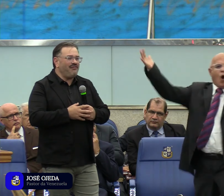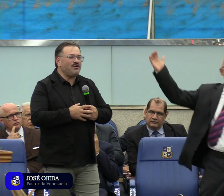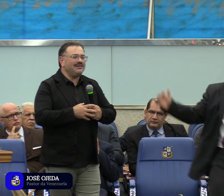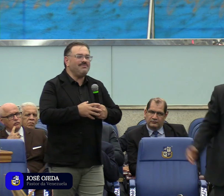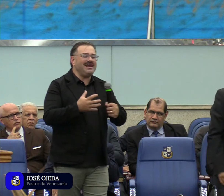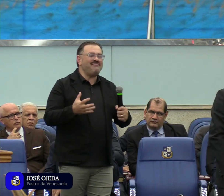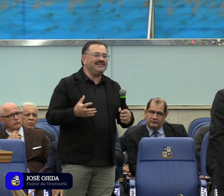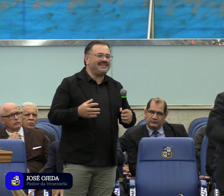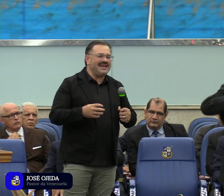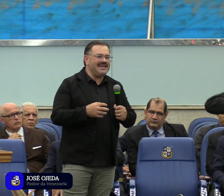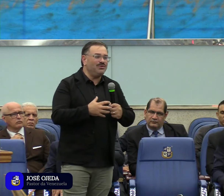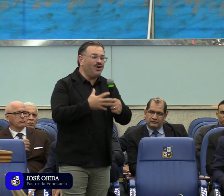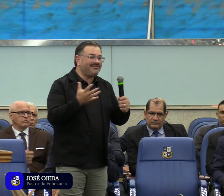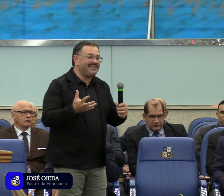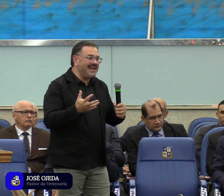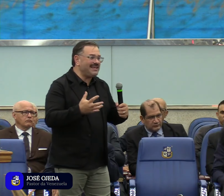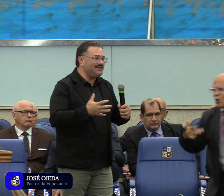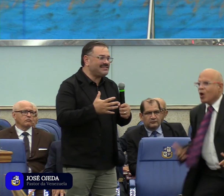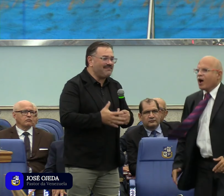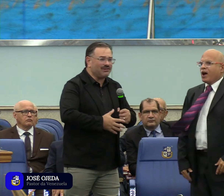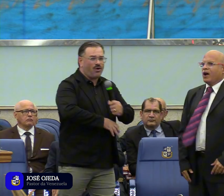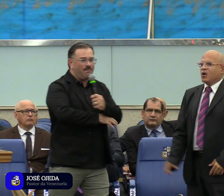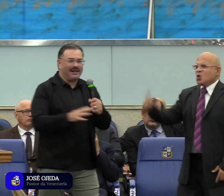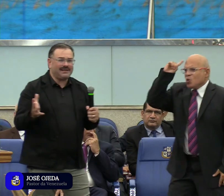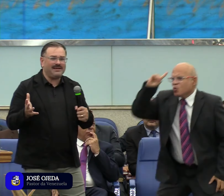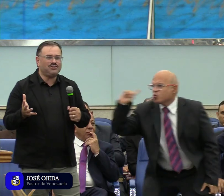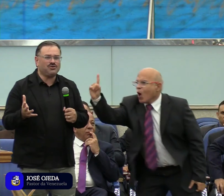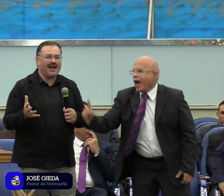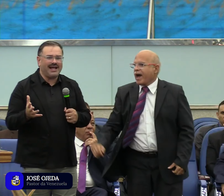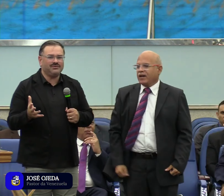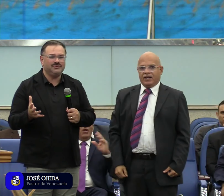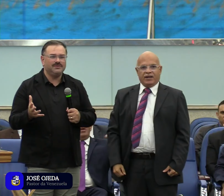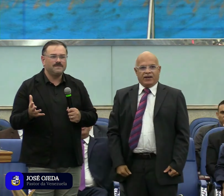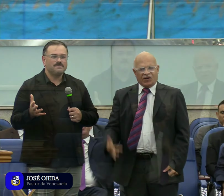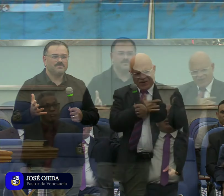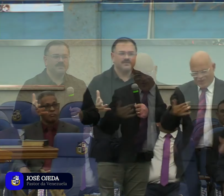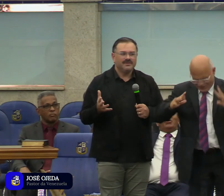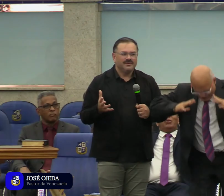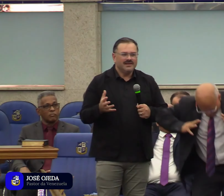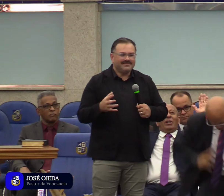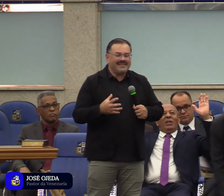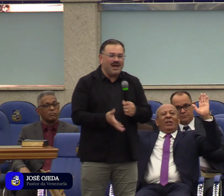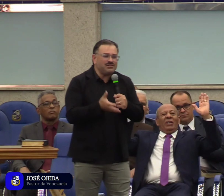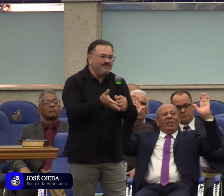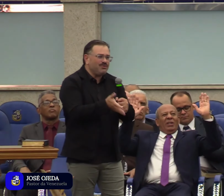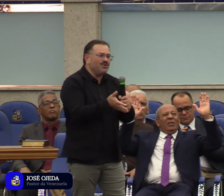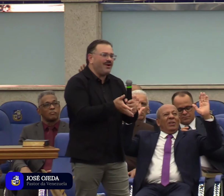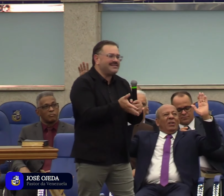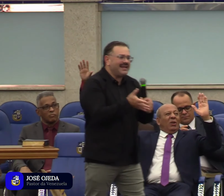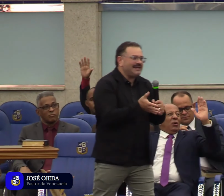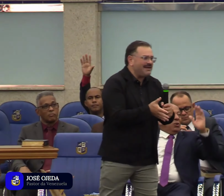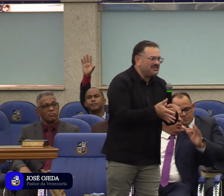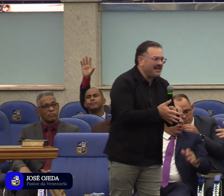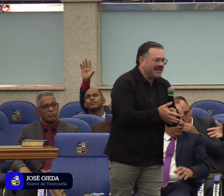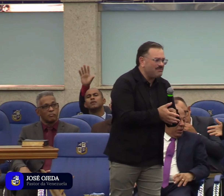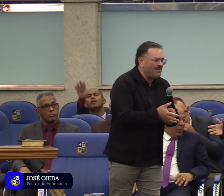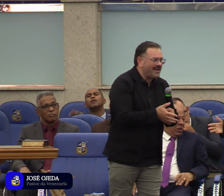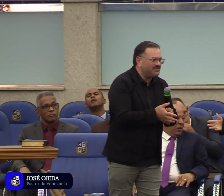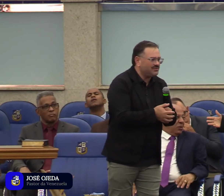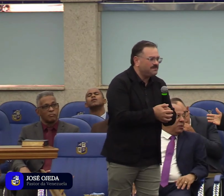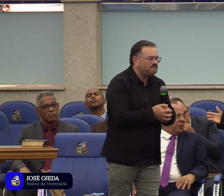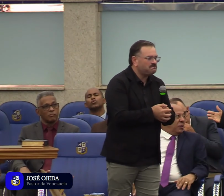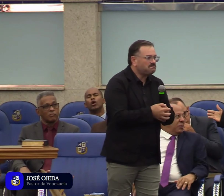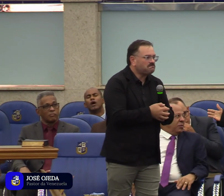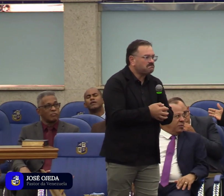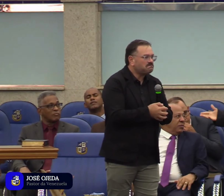Então foi quando eu me levantei e eu notei que eu estava completamente curado. Deus me curou exatamente naquele